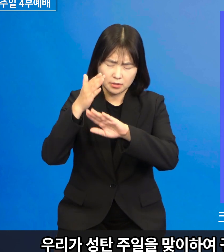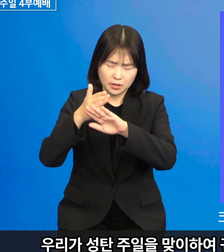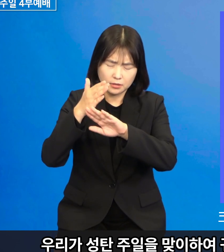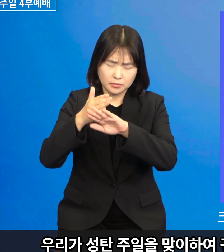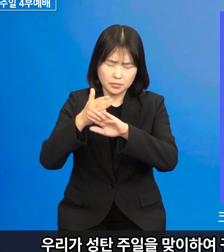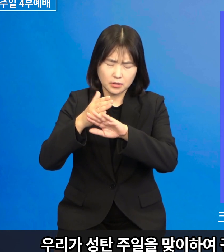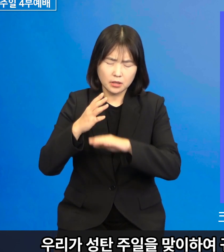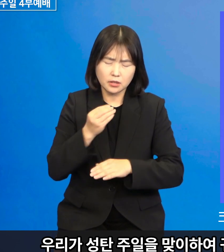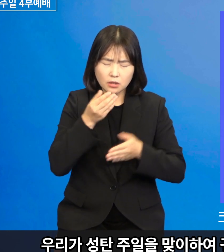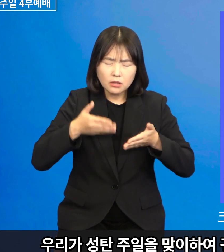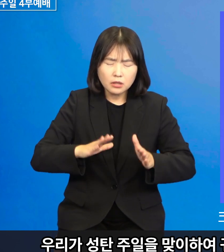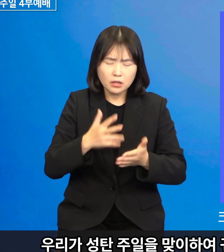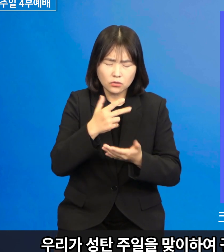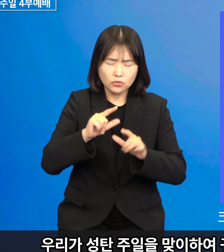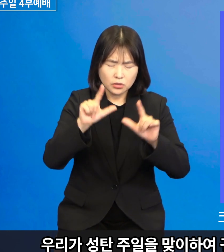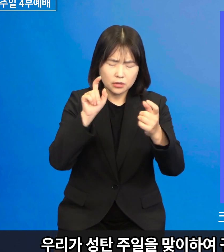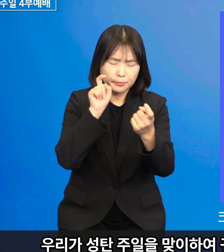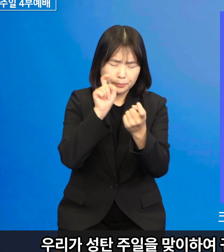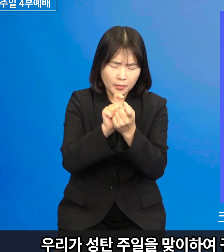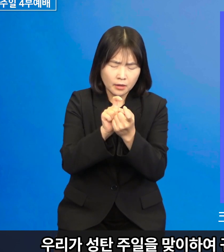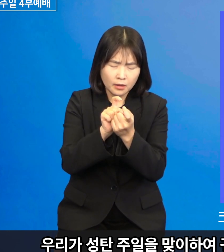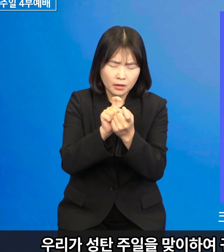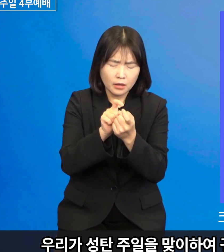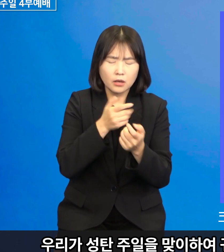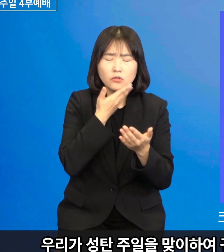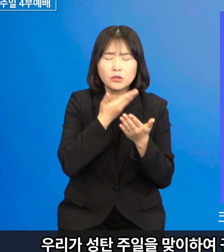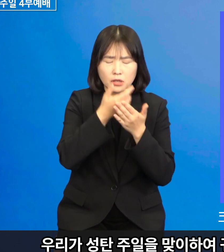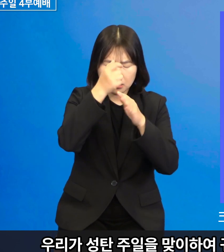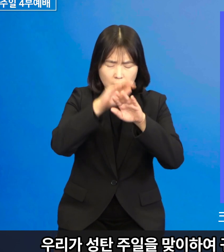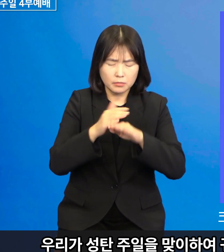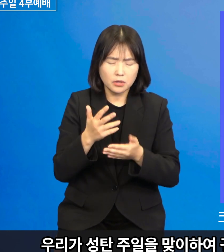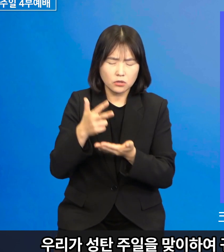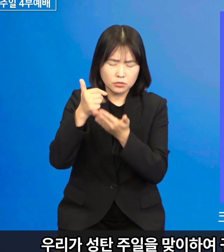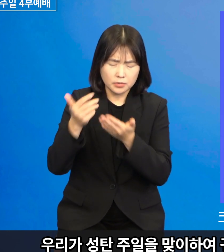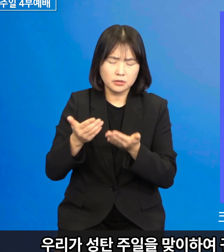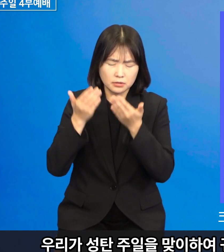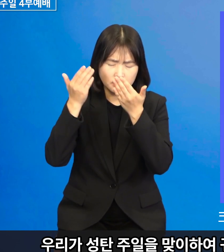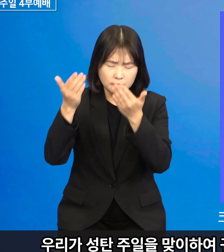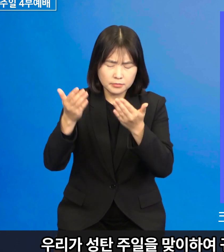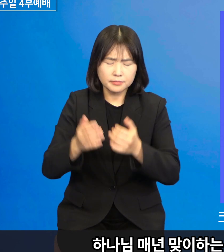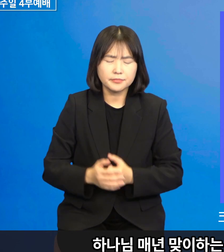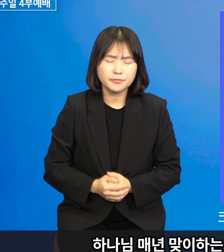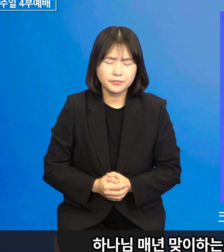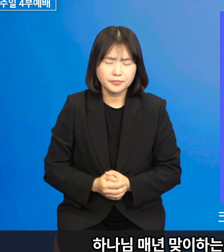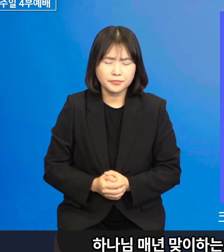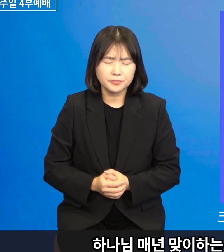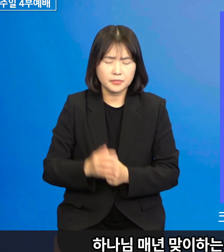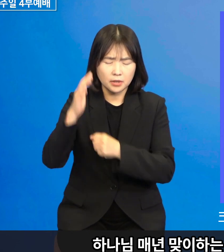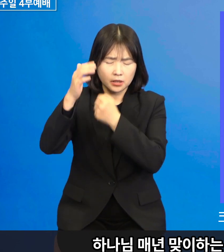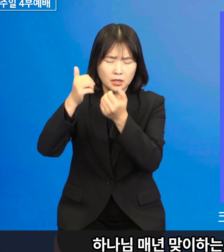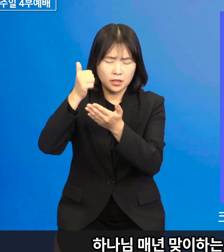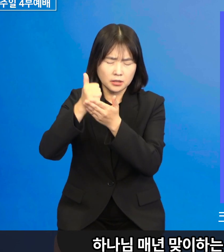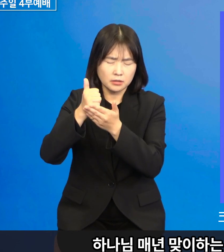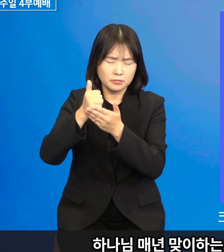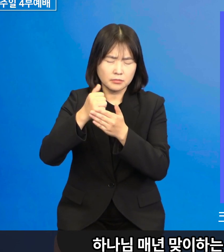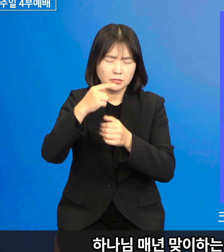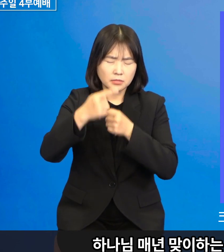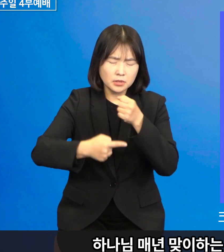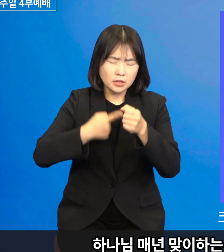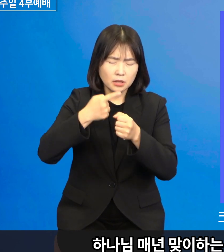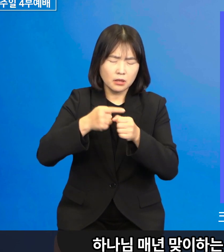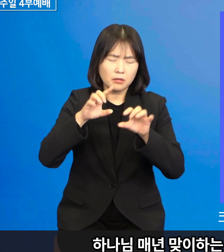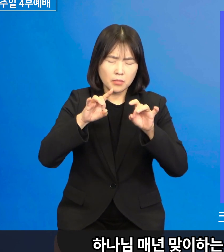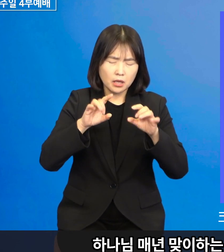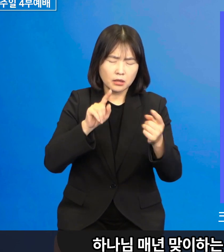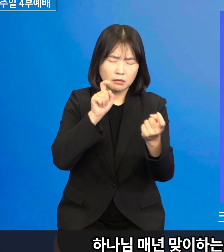우리가 성탄주의를 맞이하여 귀한 예배를 주님께 올려드립니다. 하나님, 매년 맞이하는